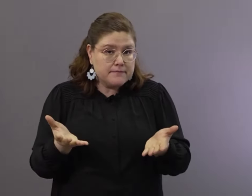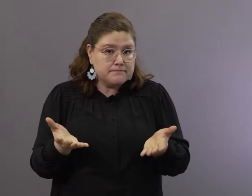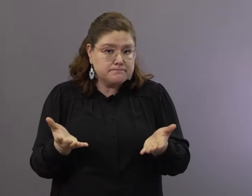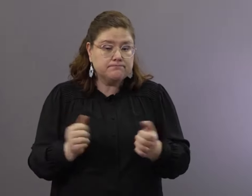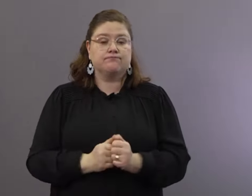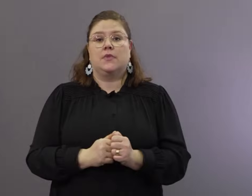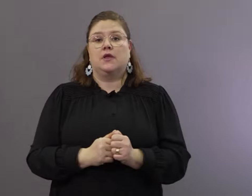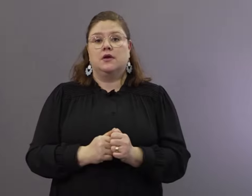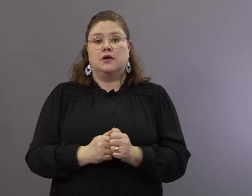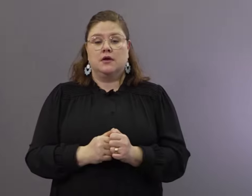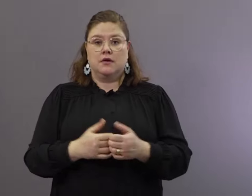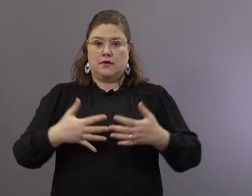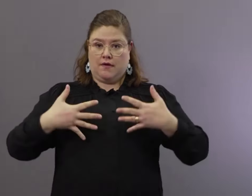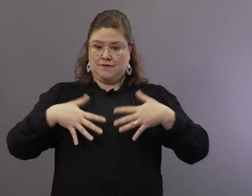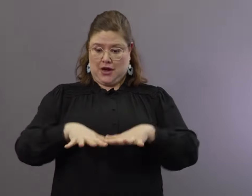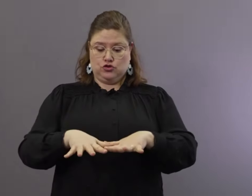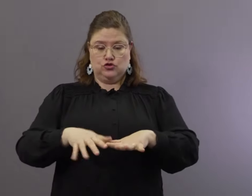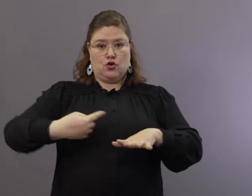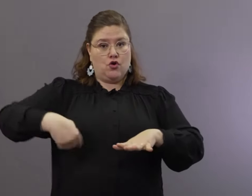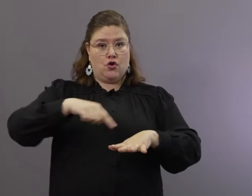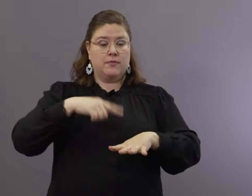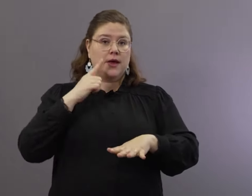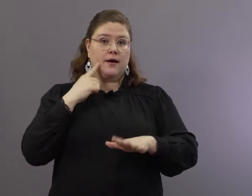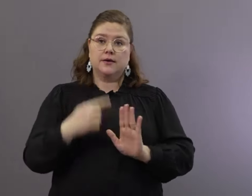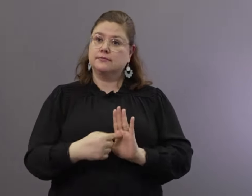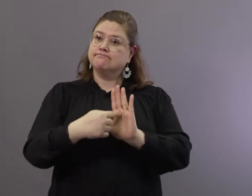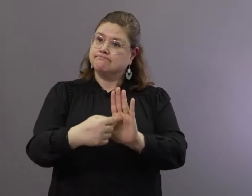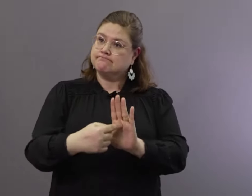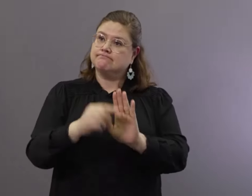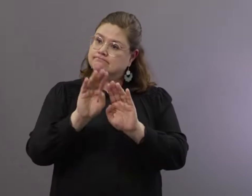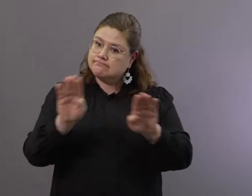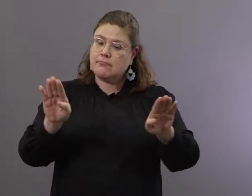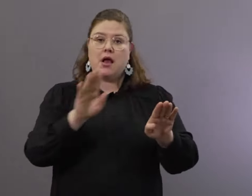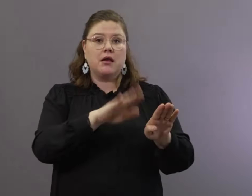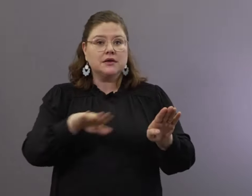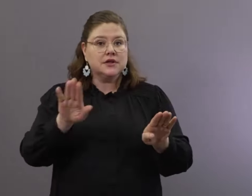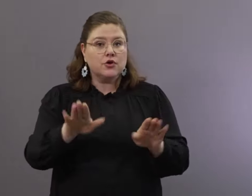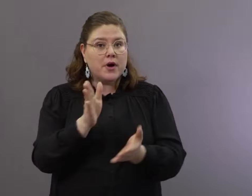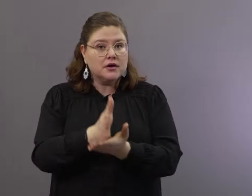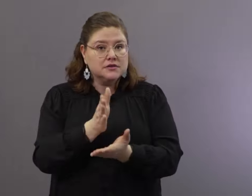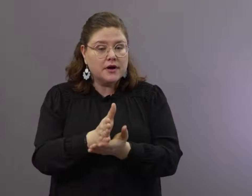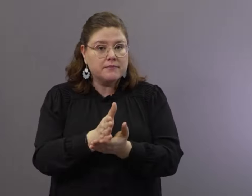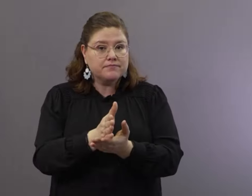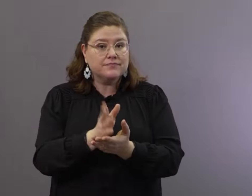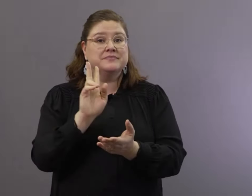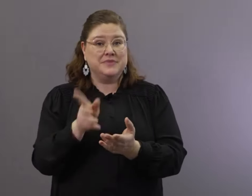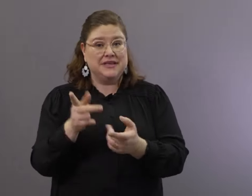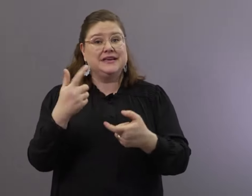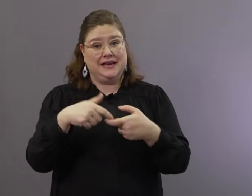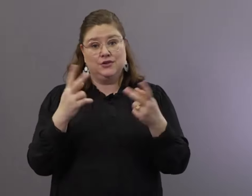Verkostomme on aina pitänyt vahvasti esillä myös lasten asiaa ja toinen hallitusohjelmassa oleva